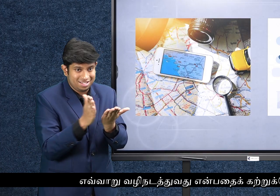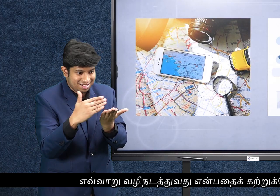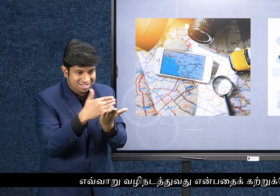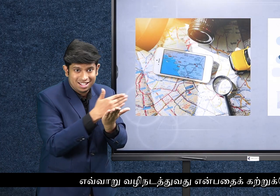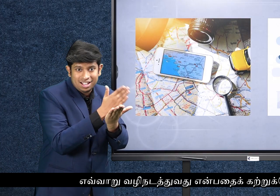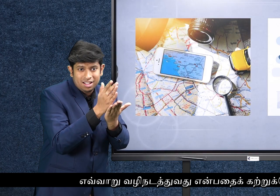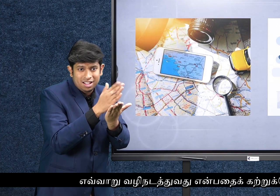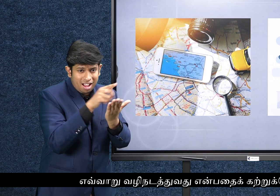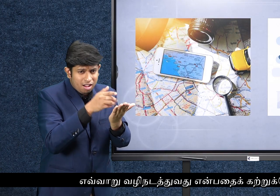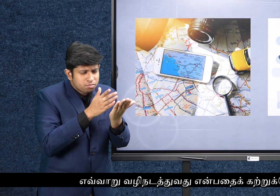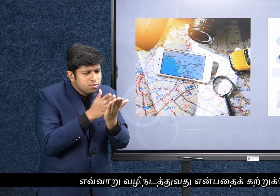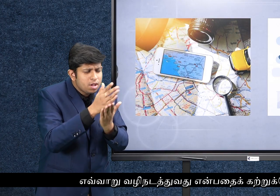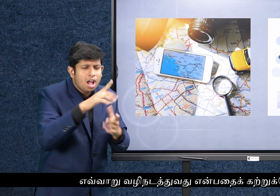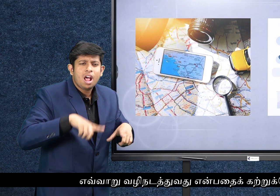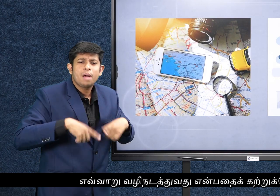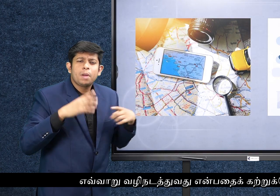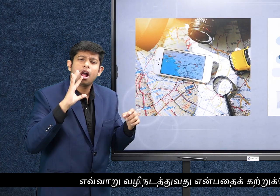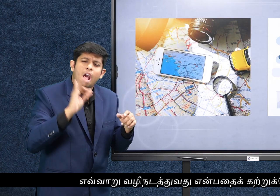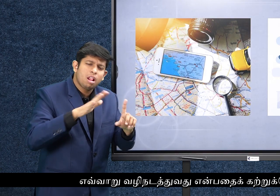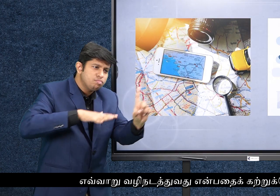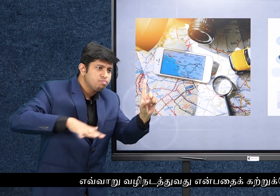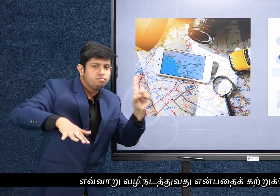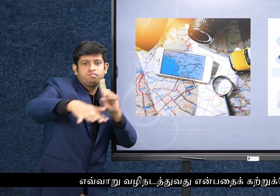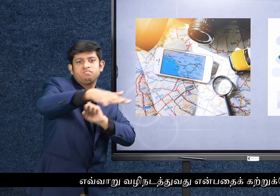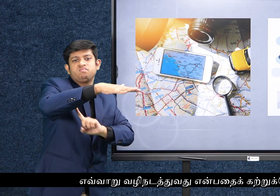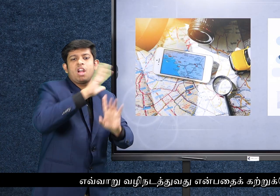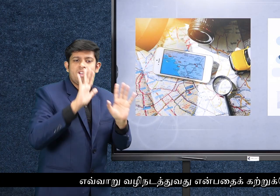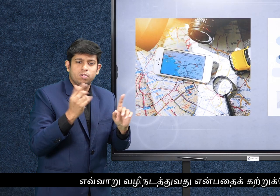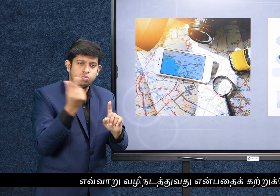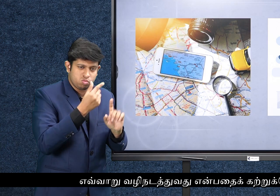காட்சிகளை எவ்வாறு வழிநடத்துவது என்பதை கற்றுக்கொள்வோம்.